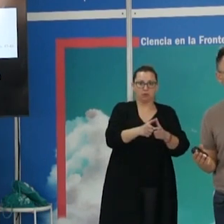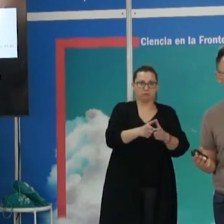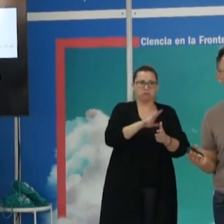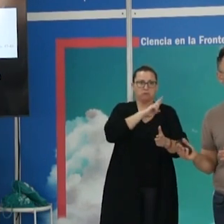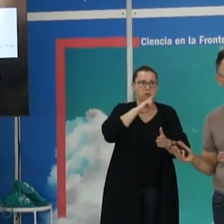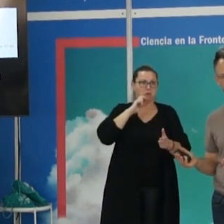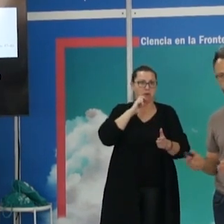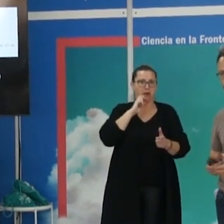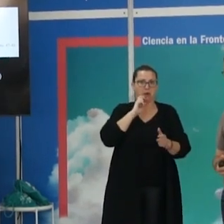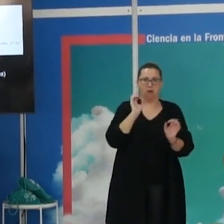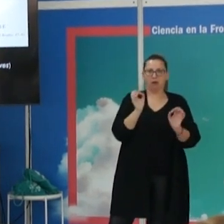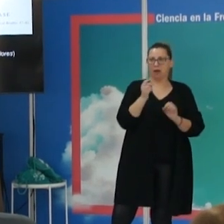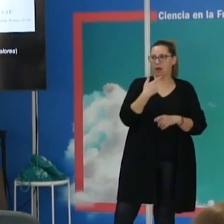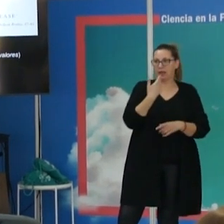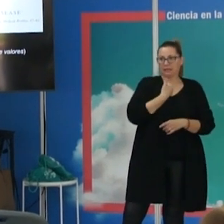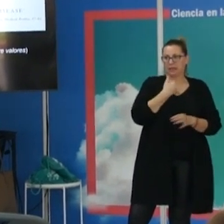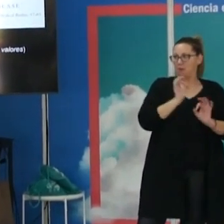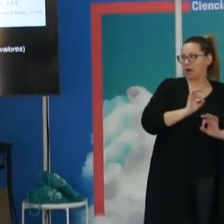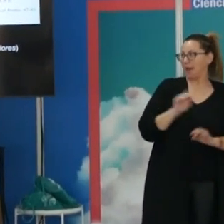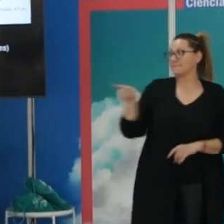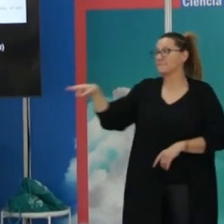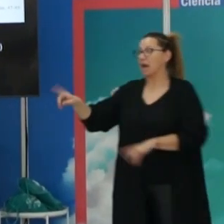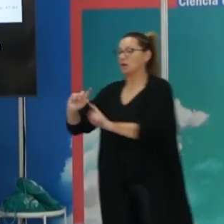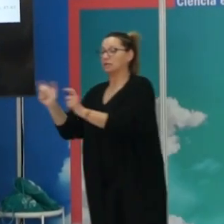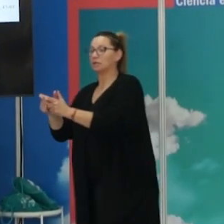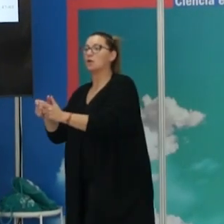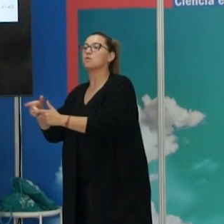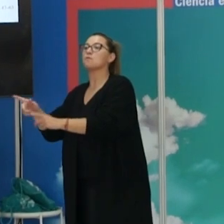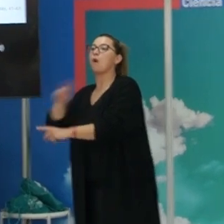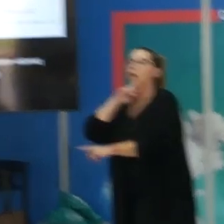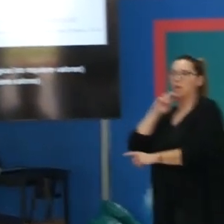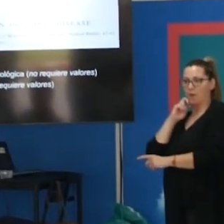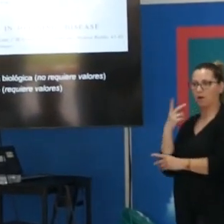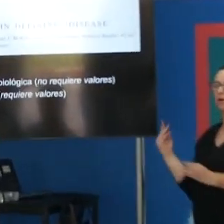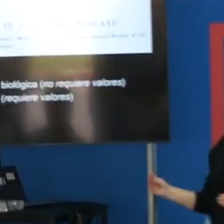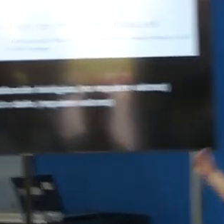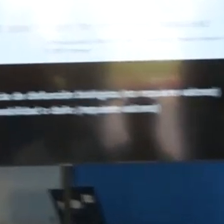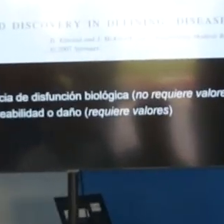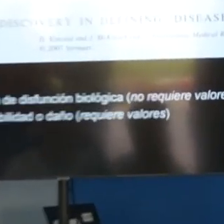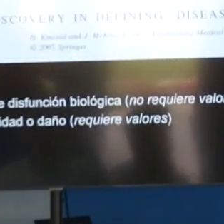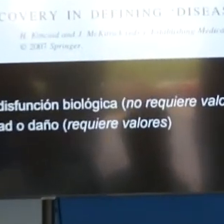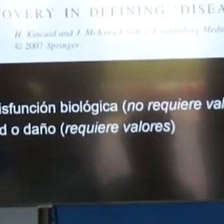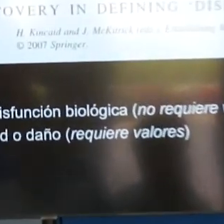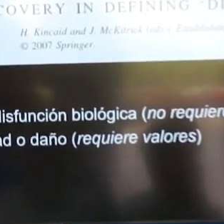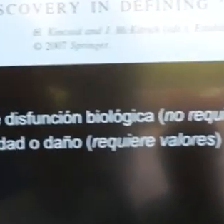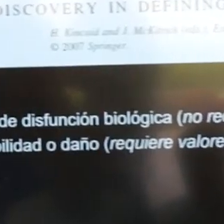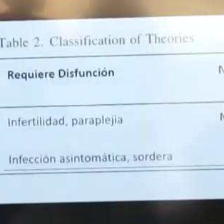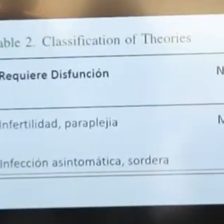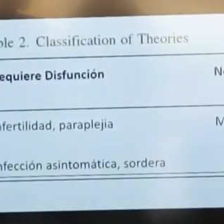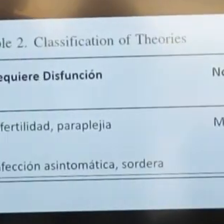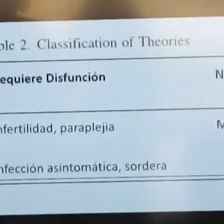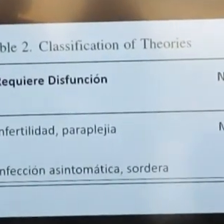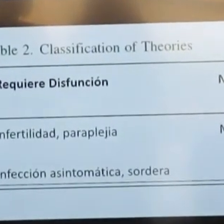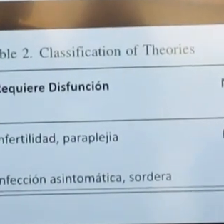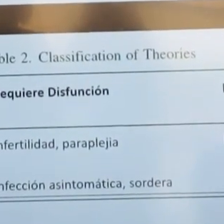valores que tenemos, en la segunda sí. Lo que muestra este autor, Peter Schwartz, es que esta clasificación es incompleta,